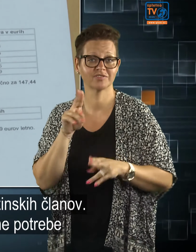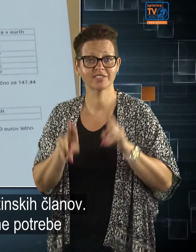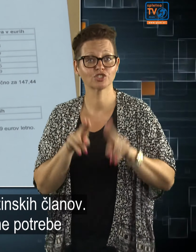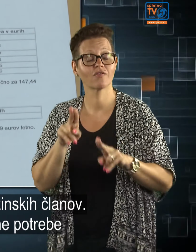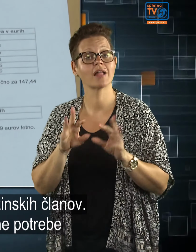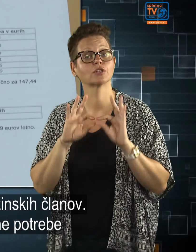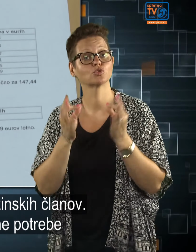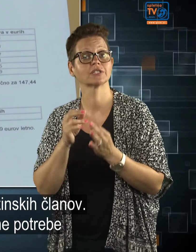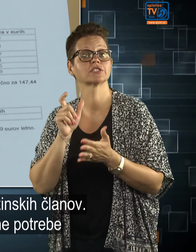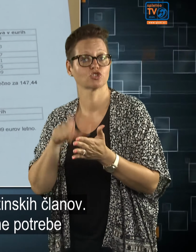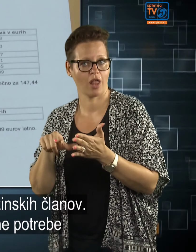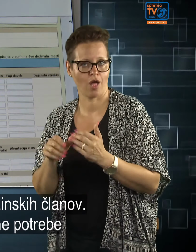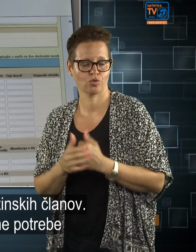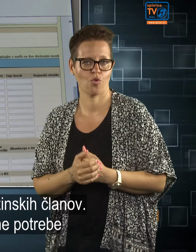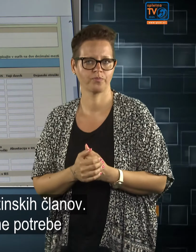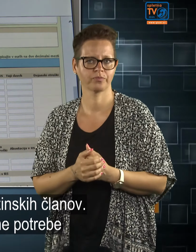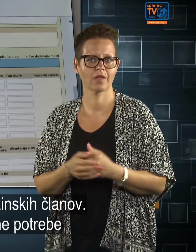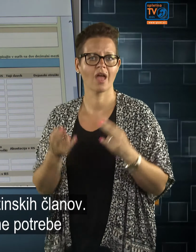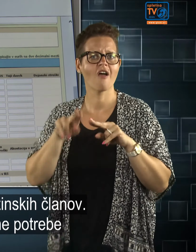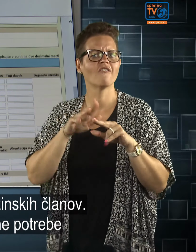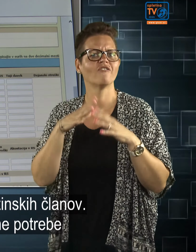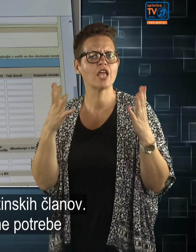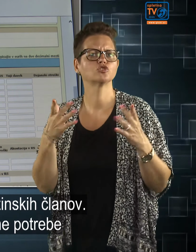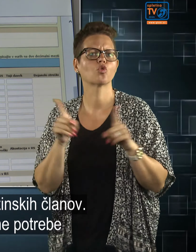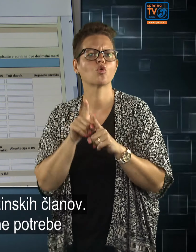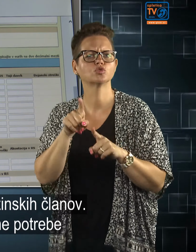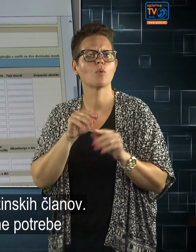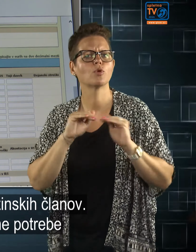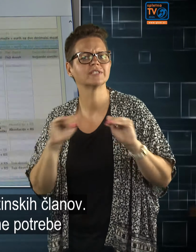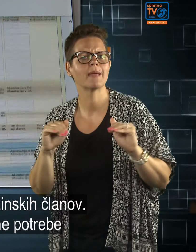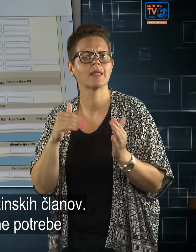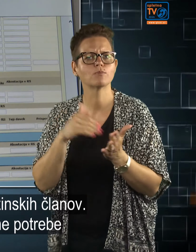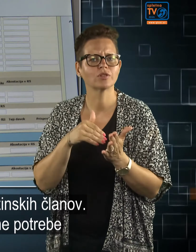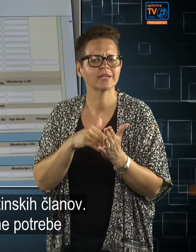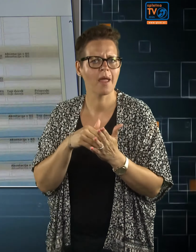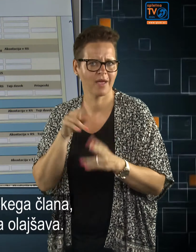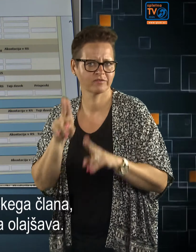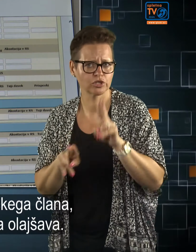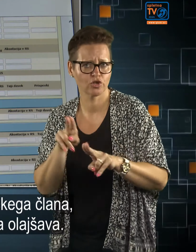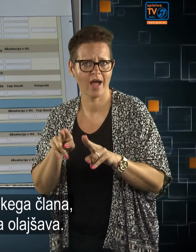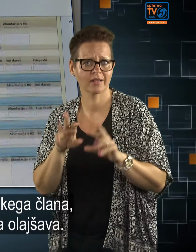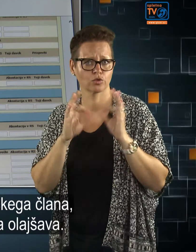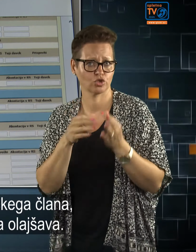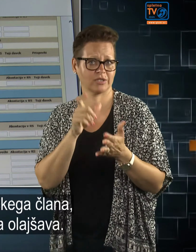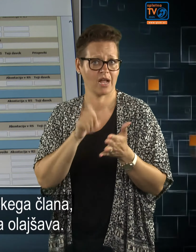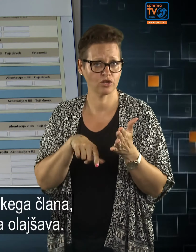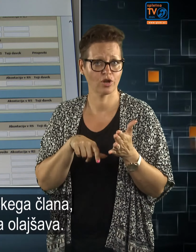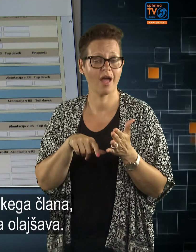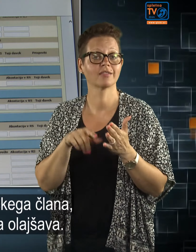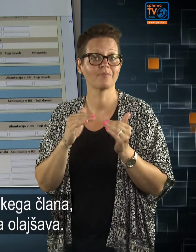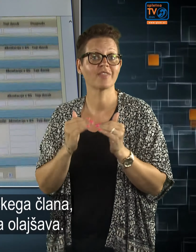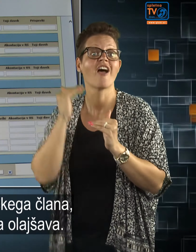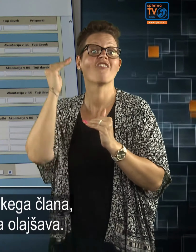vzdrževanih družinskih članov. Večje kot so posebne potrebe vzdrževanega družinskega člana, višja bo